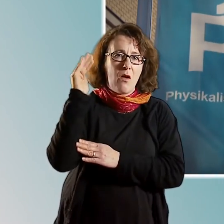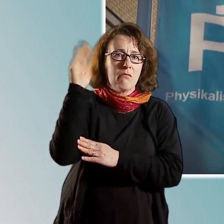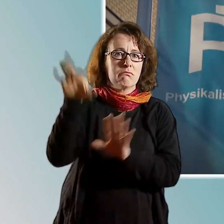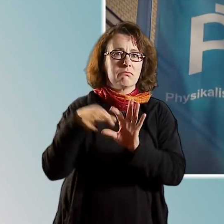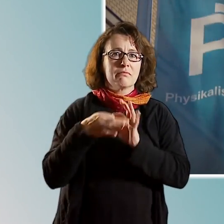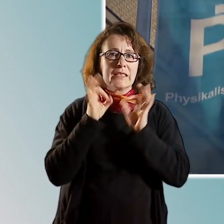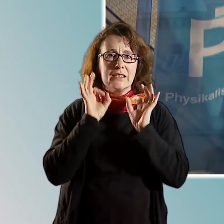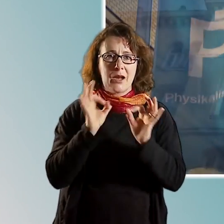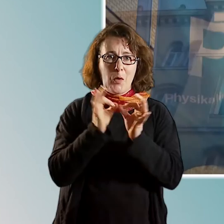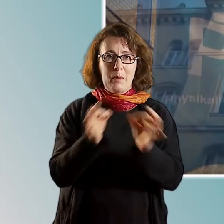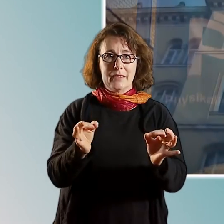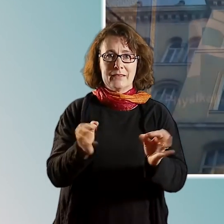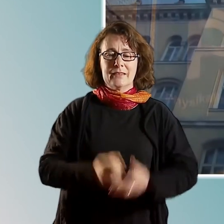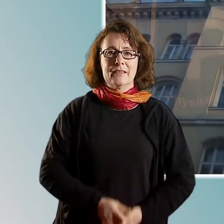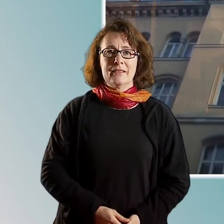Genauigkeit.